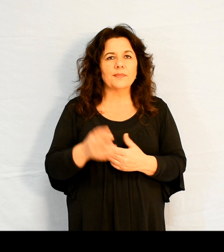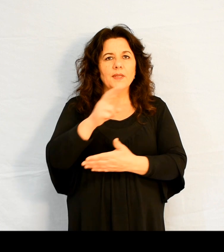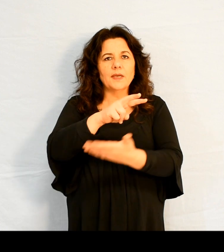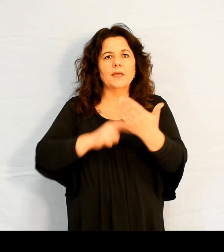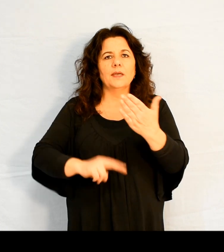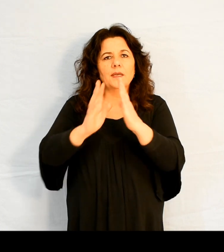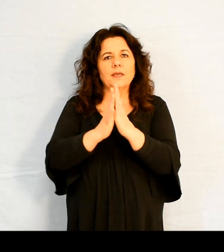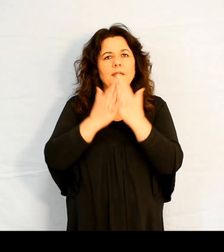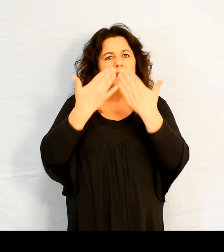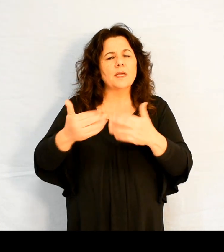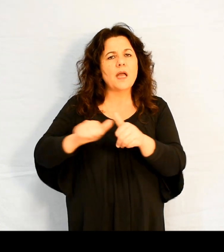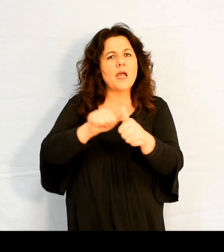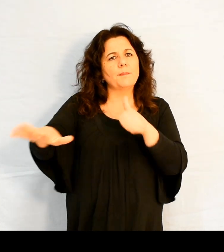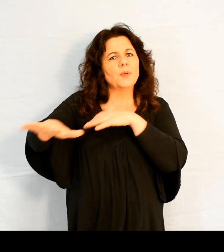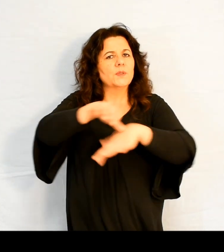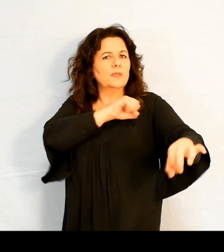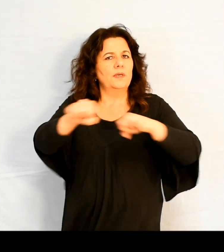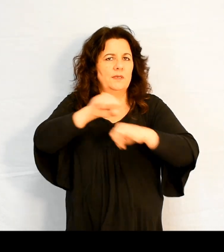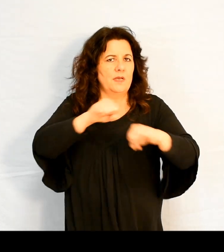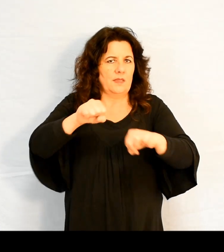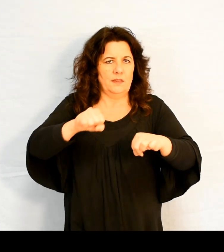Lecture du livre des Actes des Apôtres.